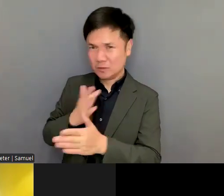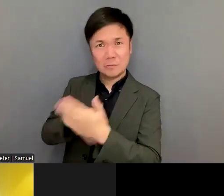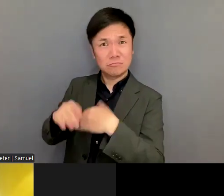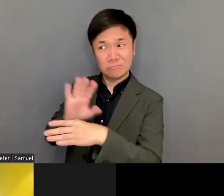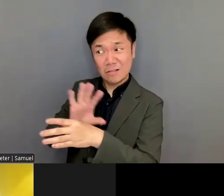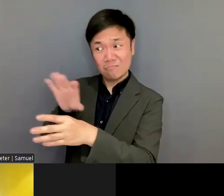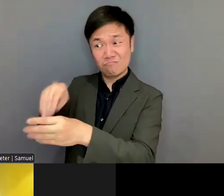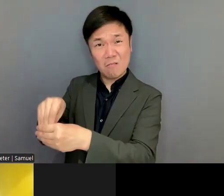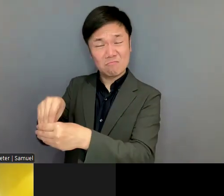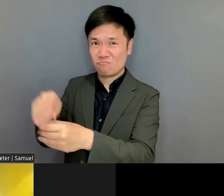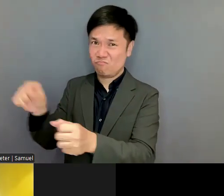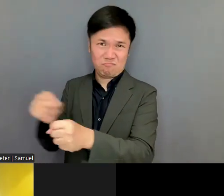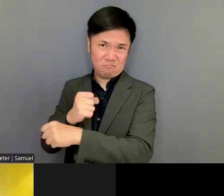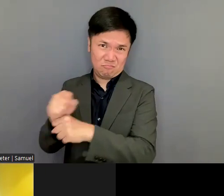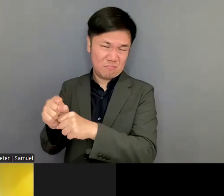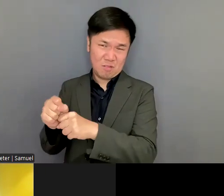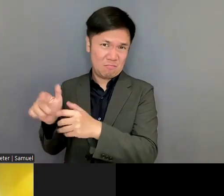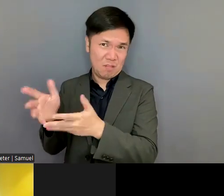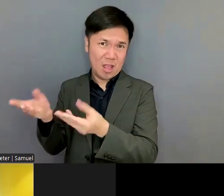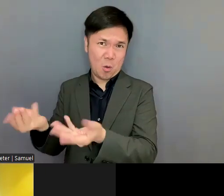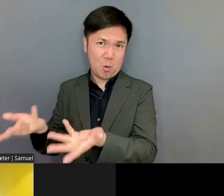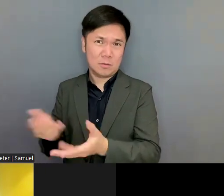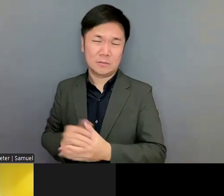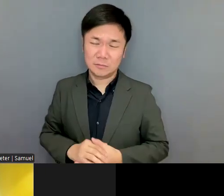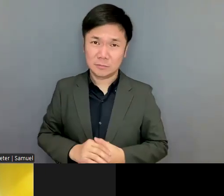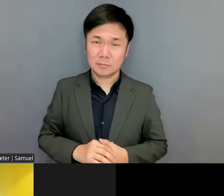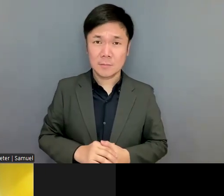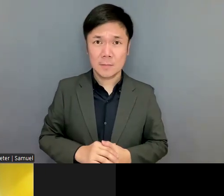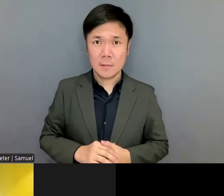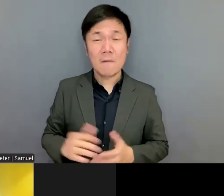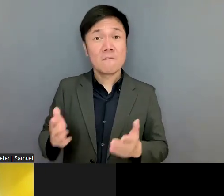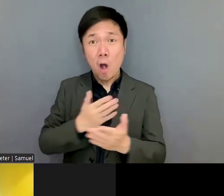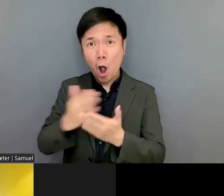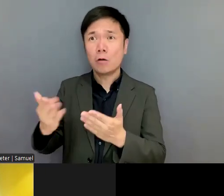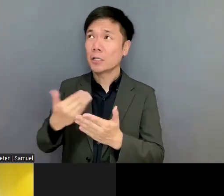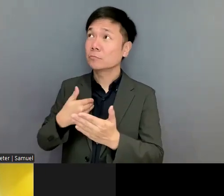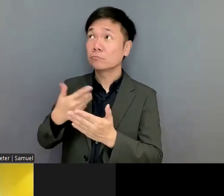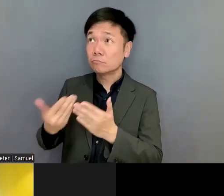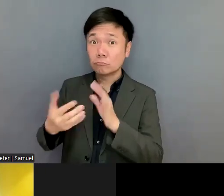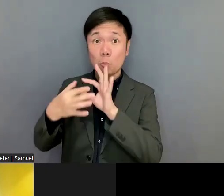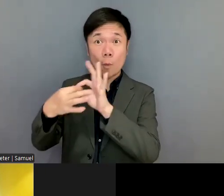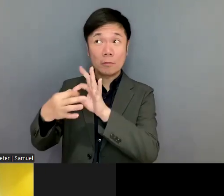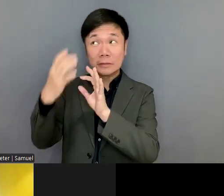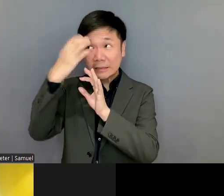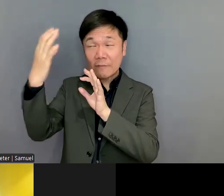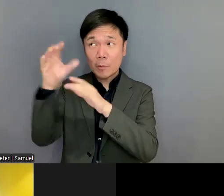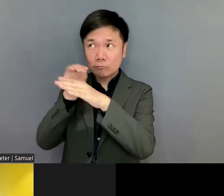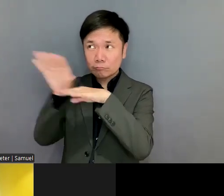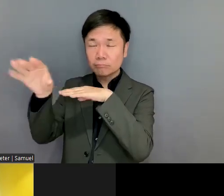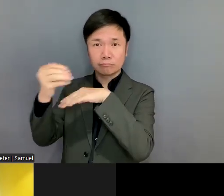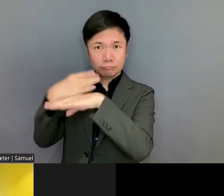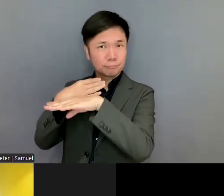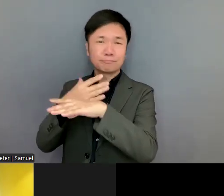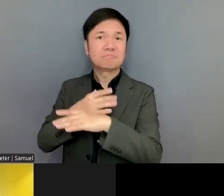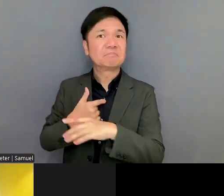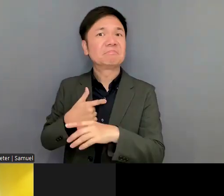way la in all of consulta the previa, processes libre e of informada, en la que deberíamos de ser parte consultations para que también obviamente se escuche nuestra voz